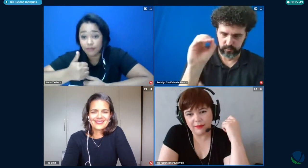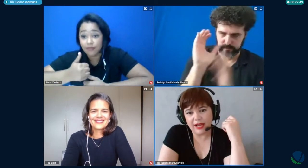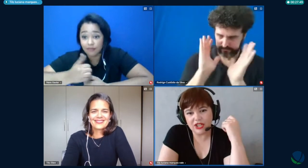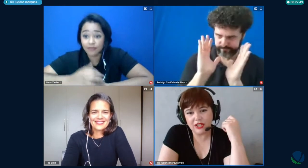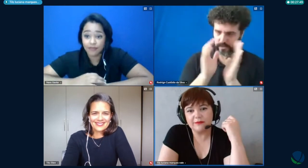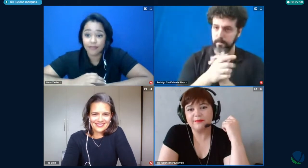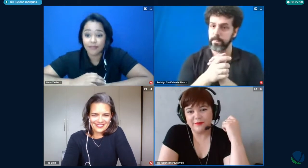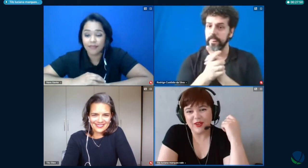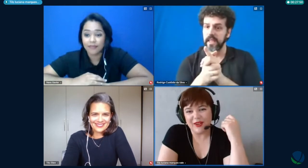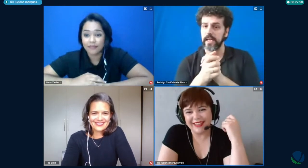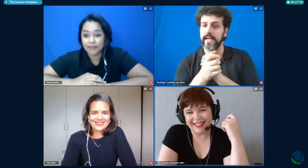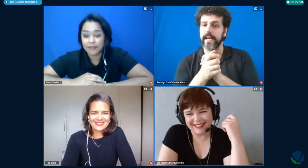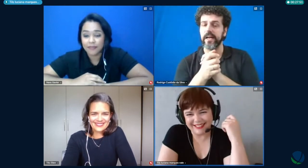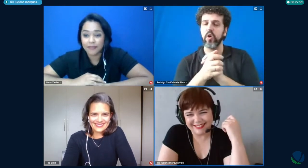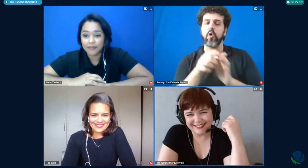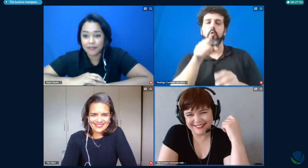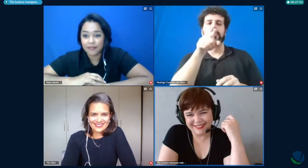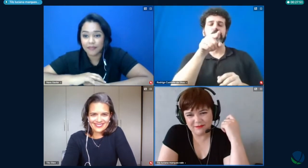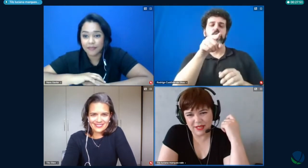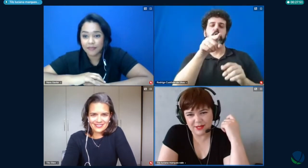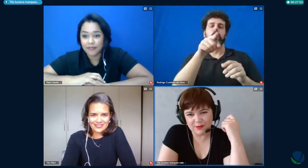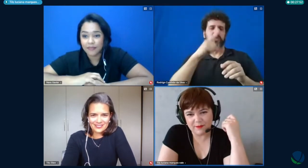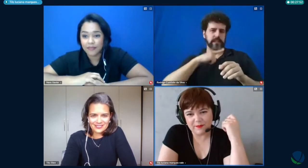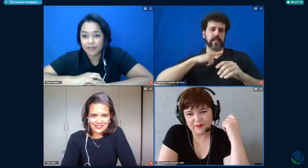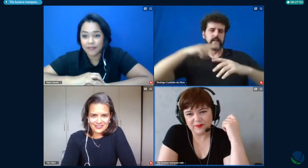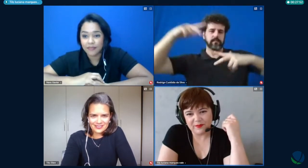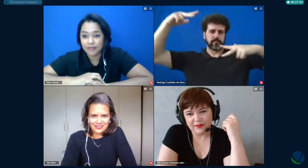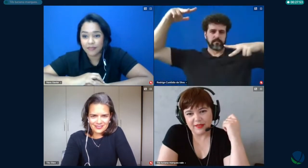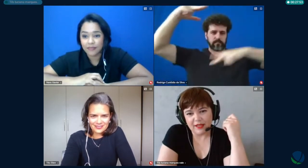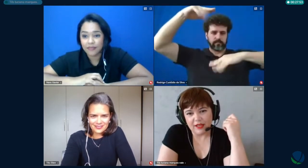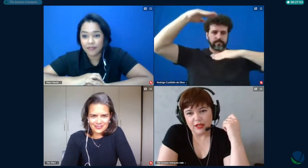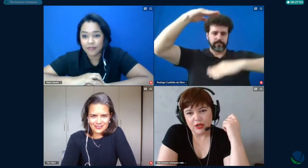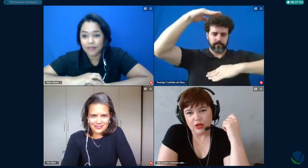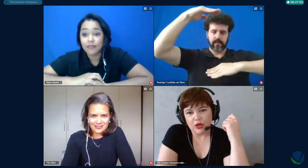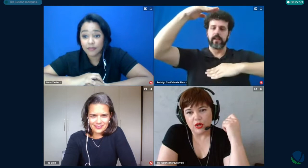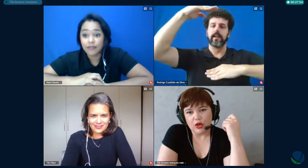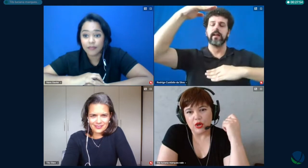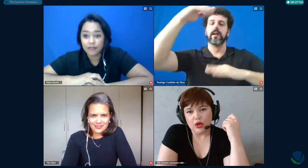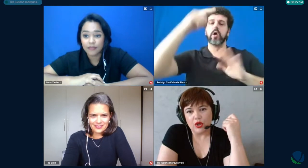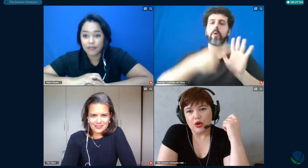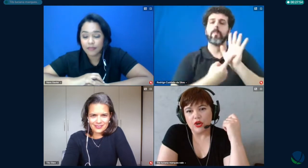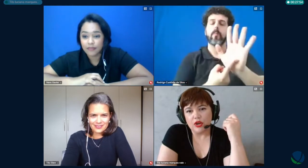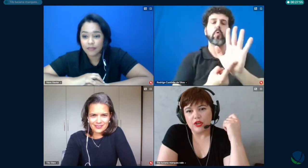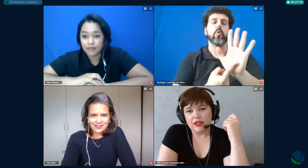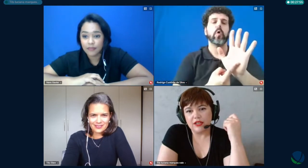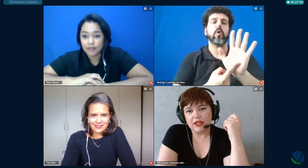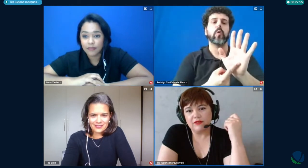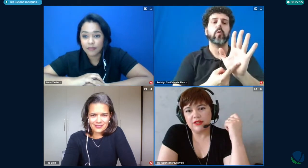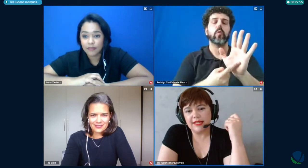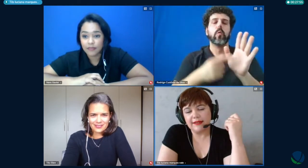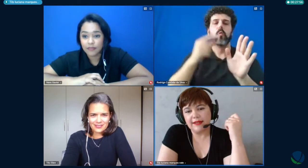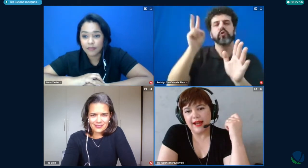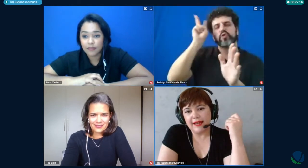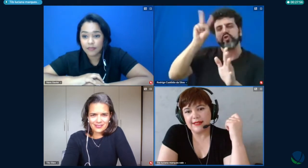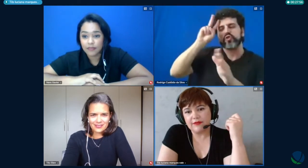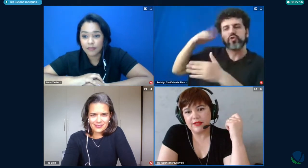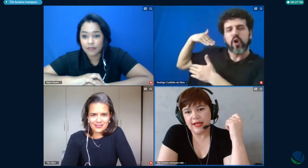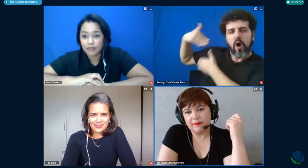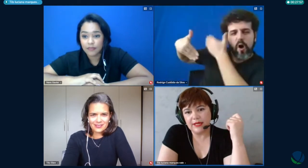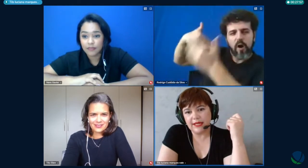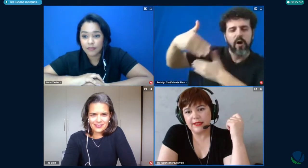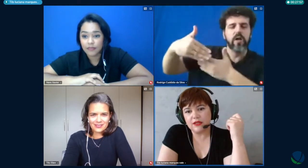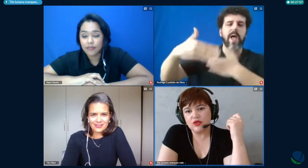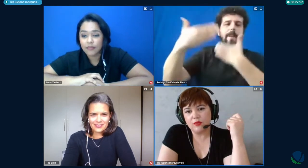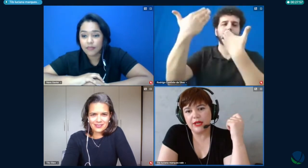Perdão, na página 80 mesmo. que você traz, que